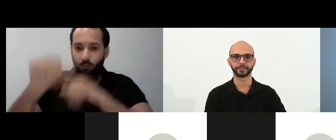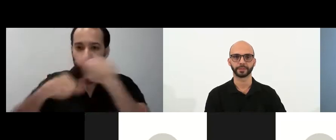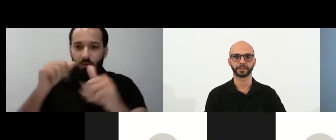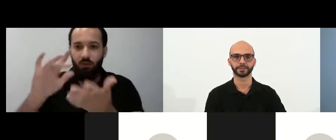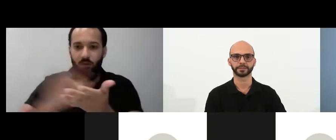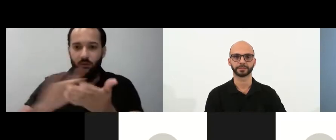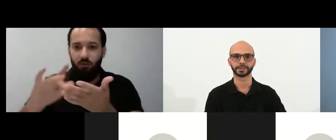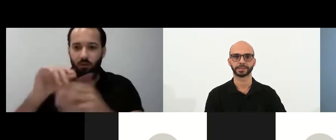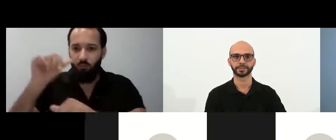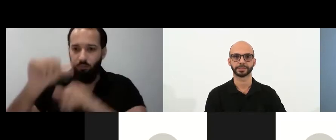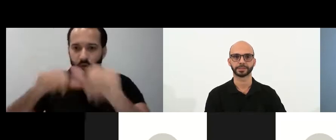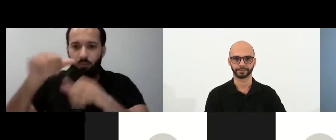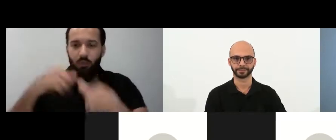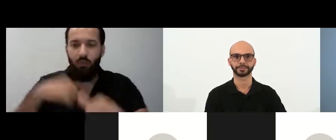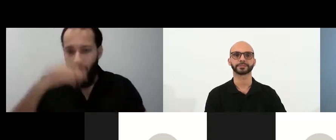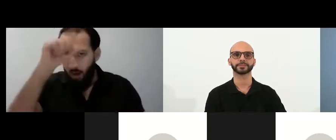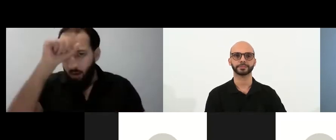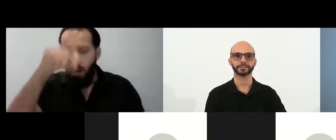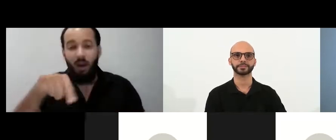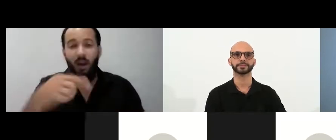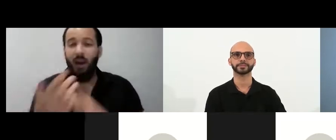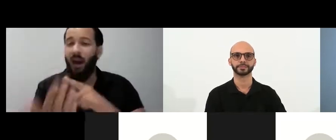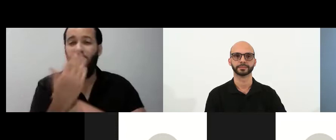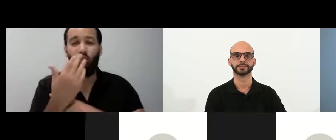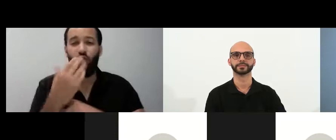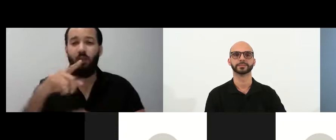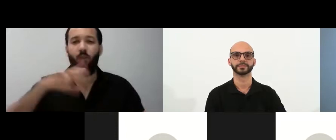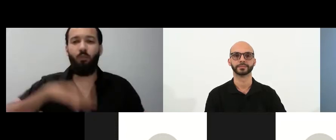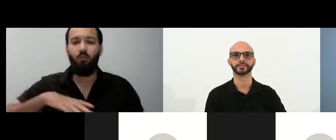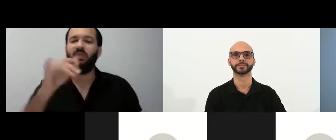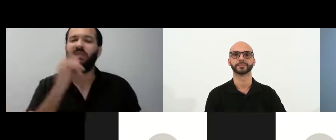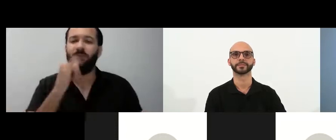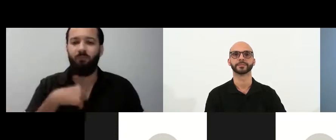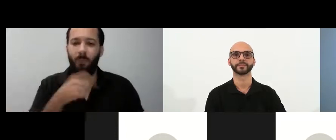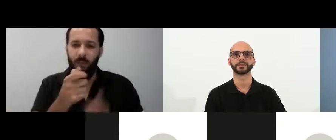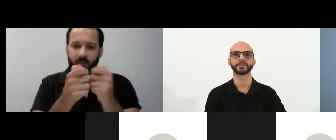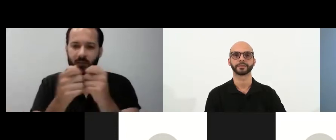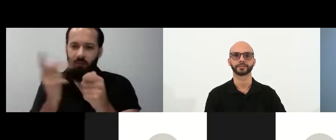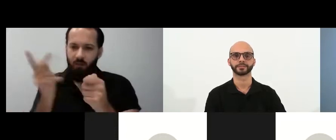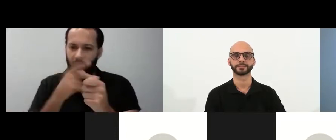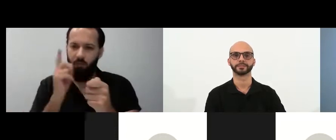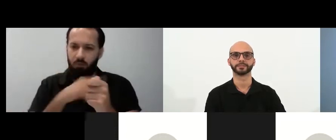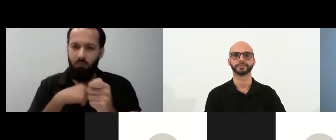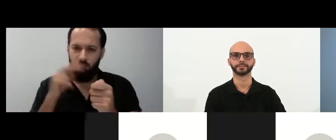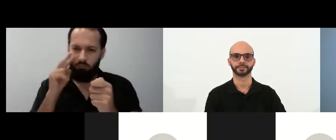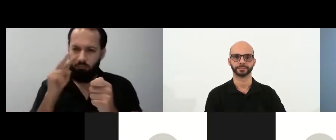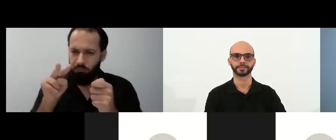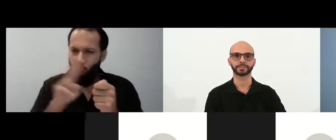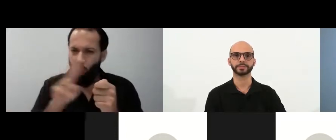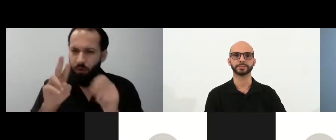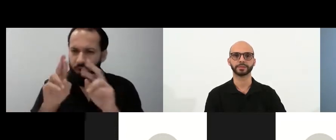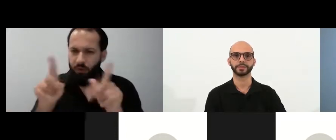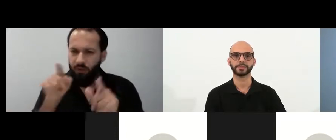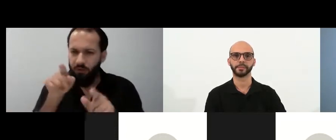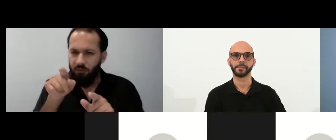e com o passar do tempo, hoje, com o uso da tecnologia, auxilia bastante. Nós conseguimos mandar mensagem